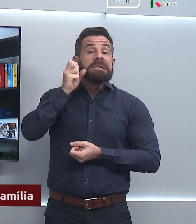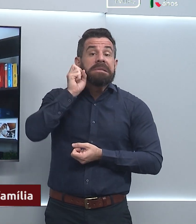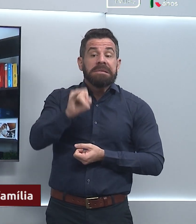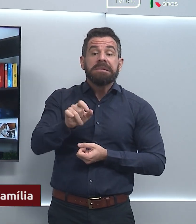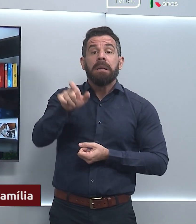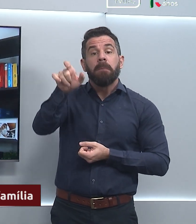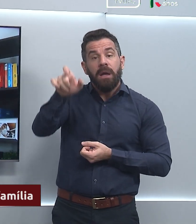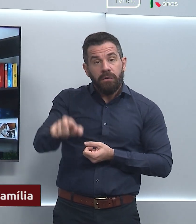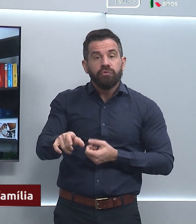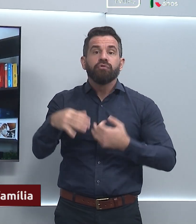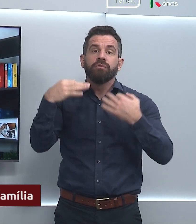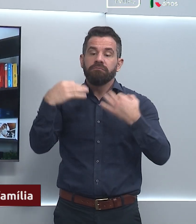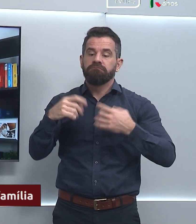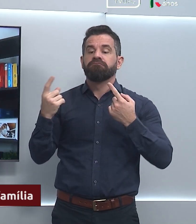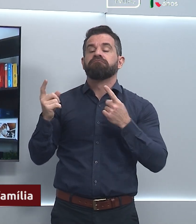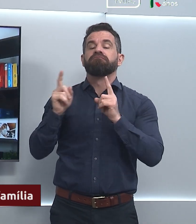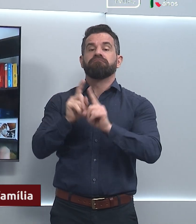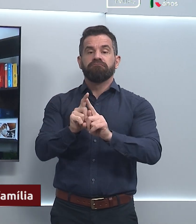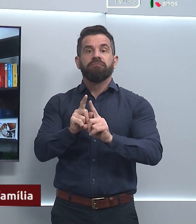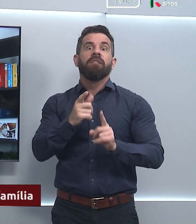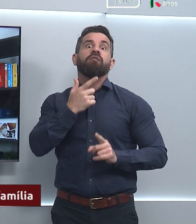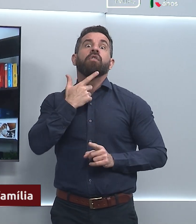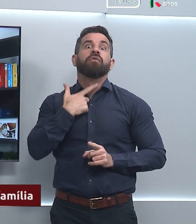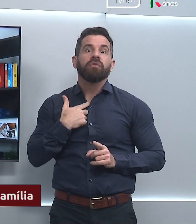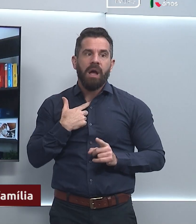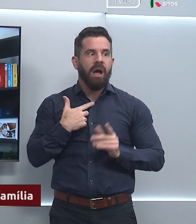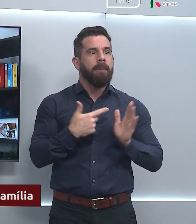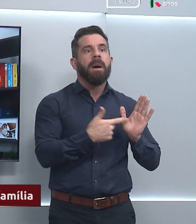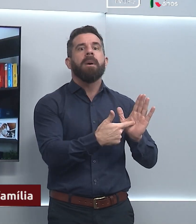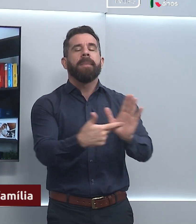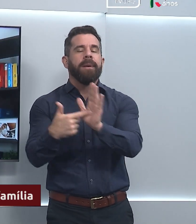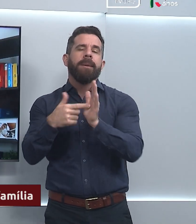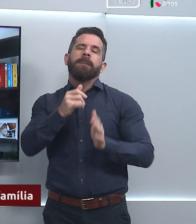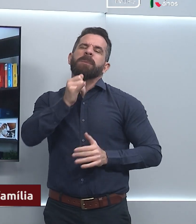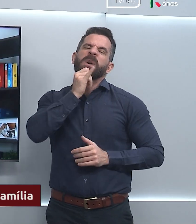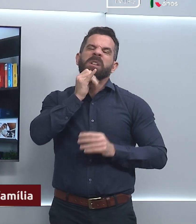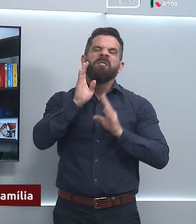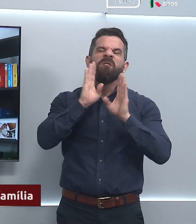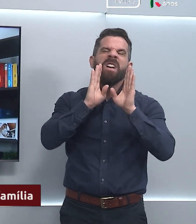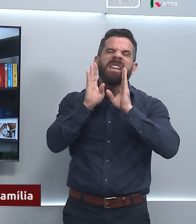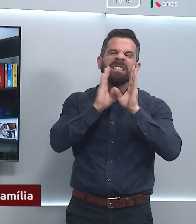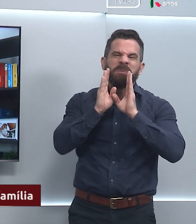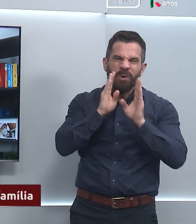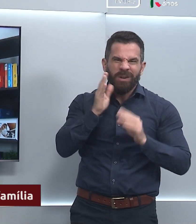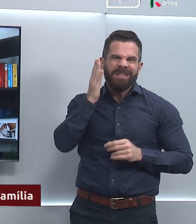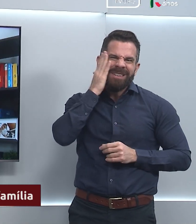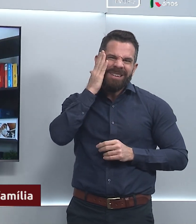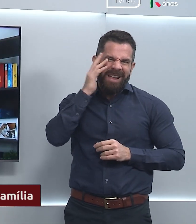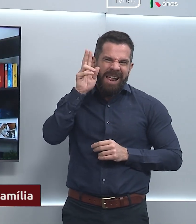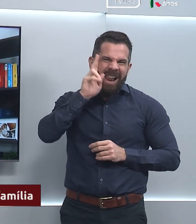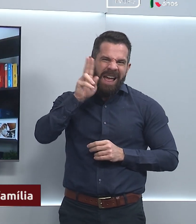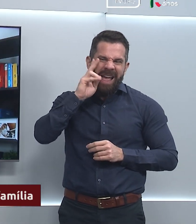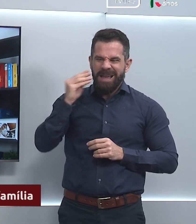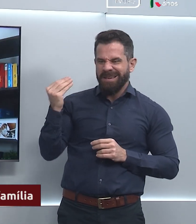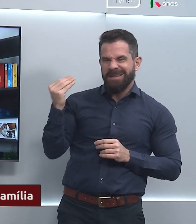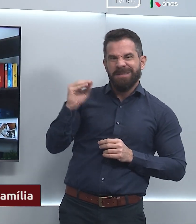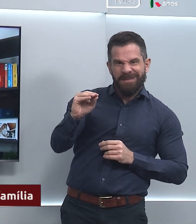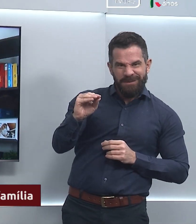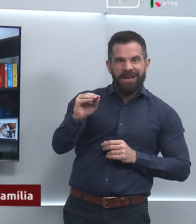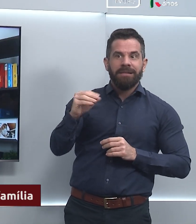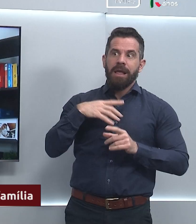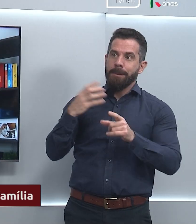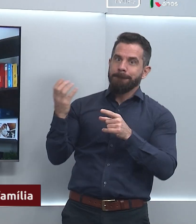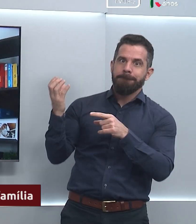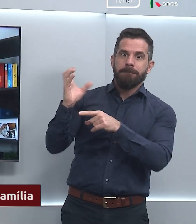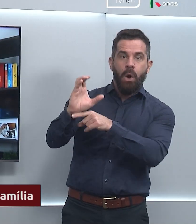relacionamento de forma pública, até status de Facebook, para quem utiliza ainda o Facebook, uma postagem em uma rede